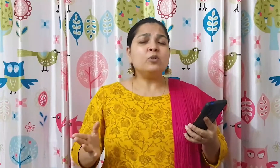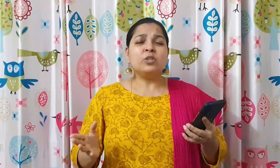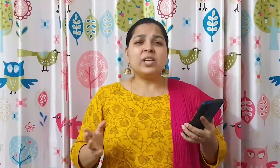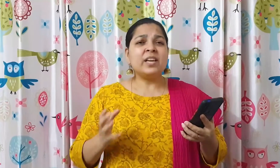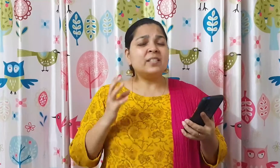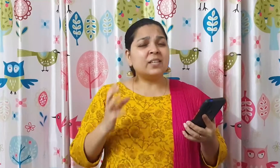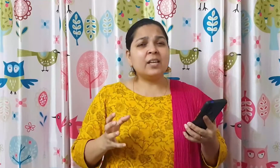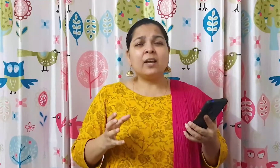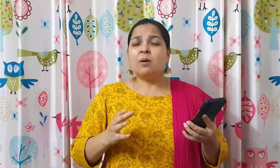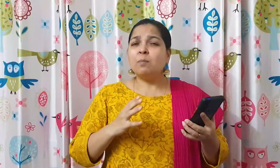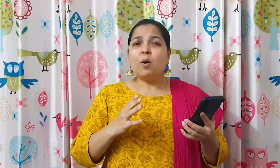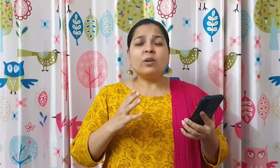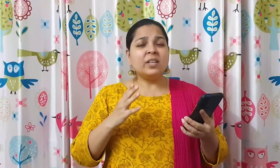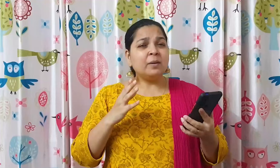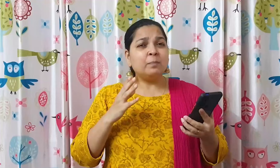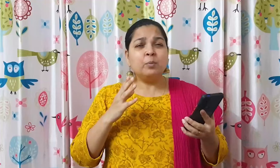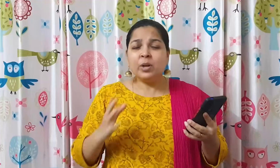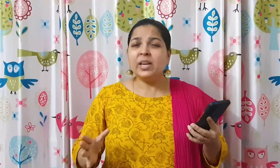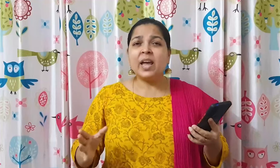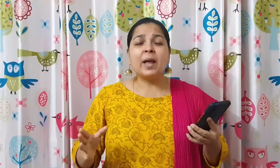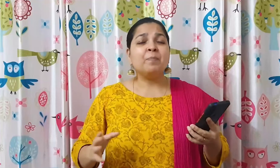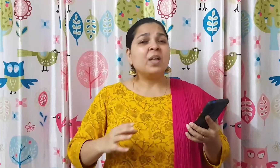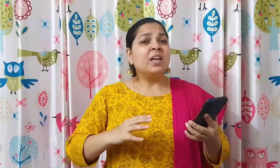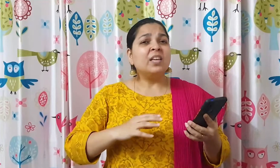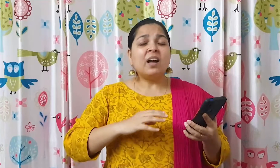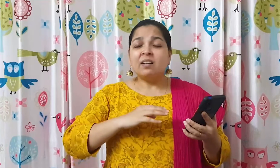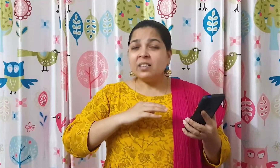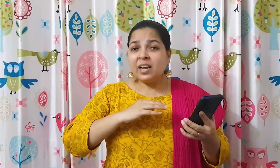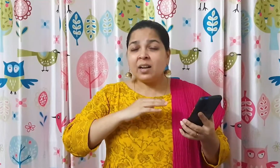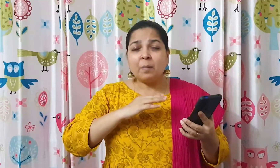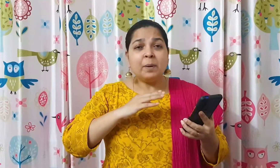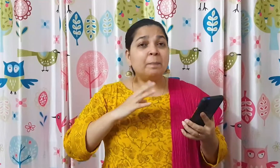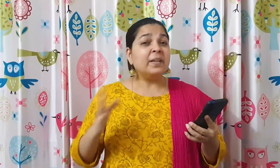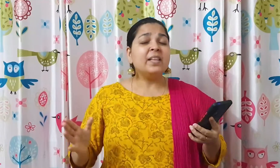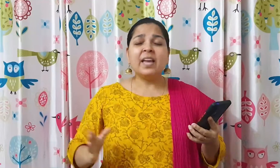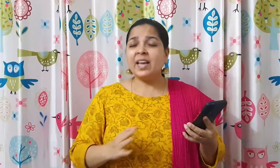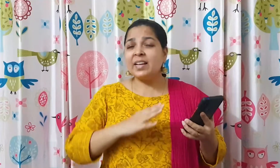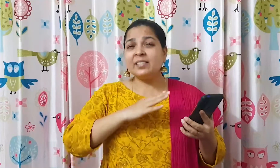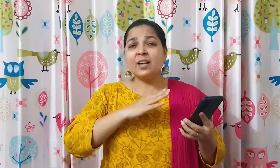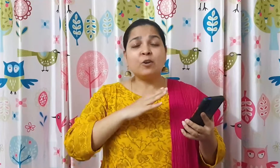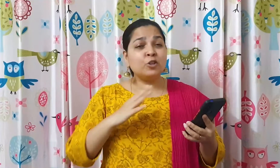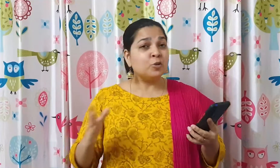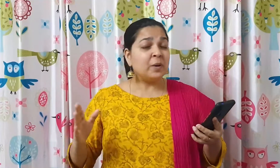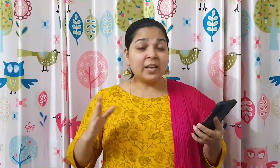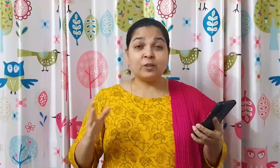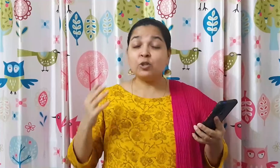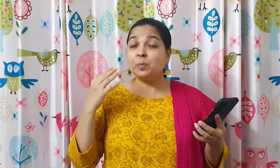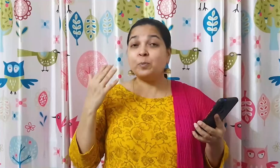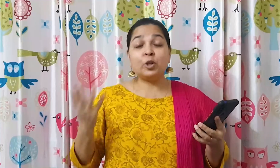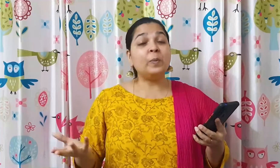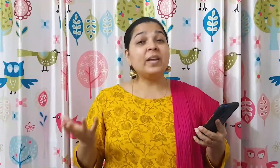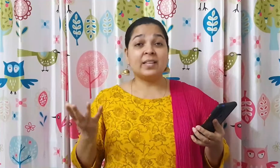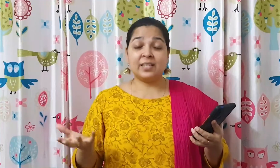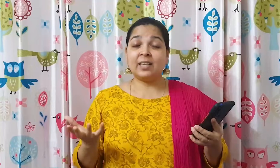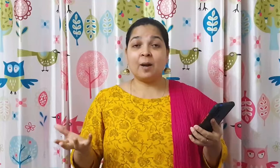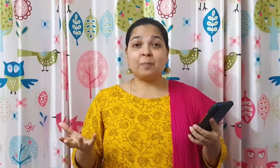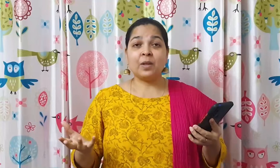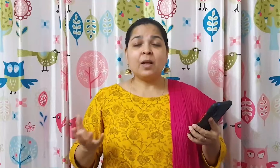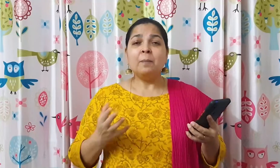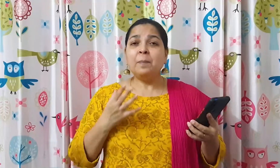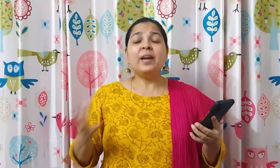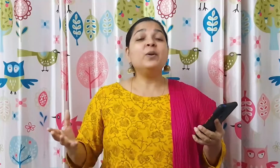সাগৰত মাছ হ'ব, সেই সকলোখিনি তেওঁ স্পষ্টৰূপে কল্পনা কৰিছিলে। মাটিত উদ্ভিদ,